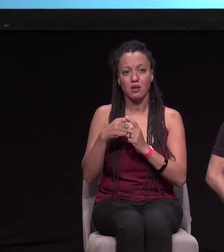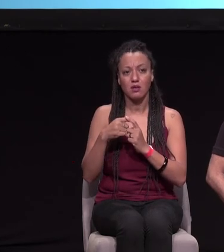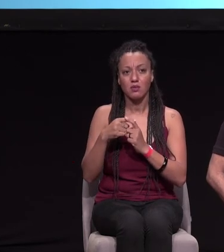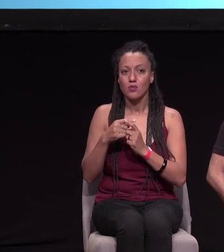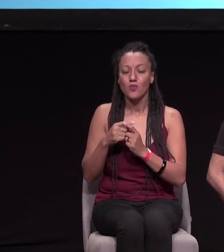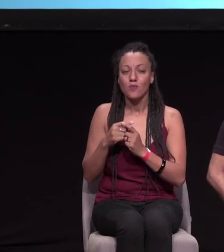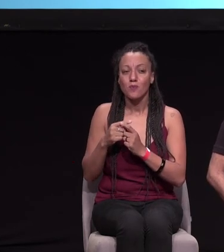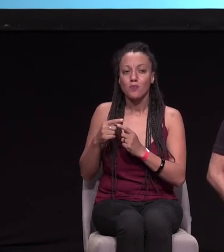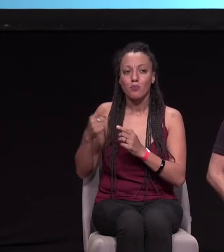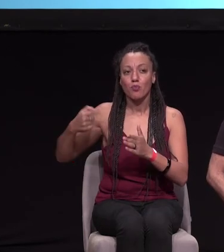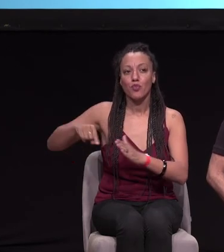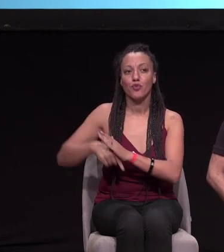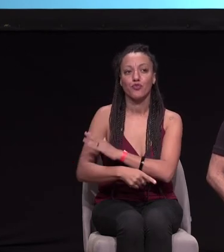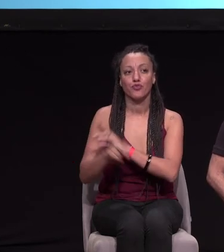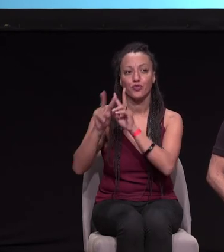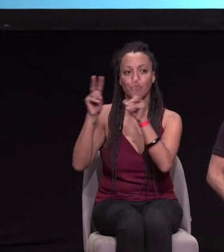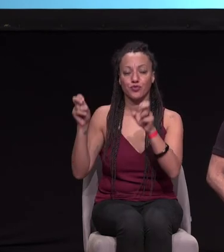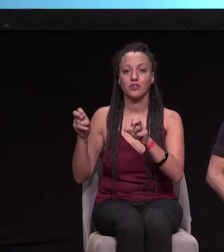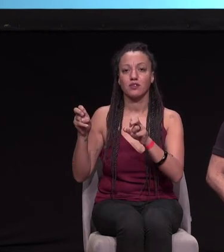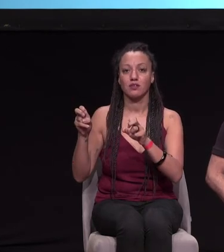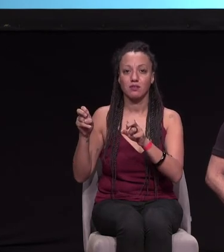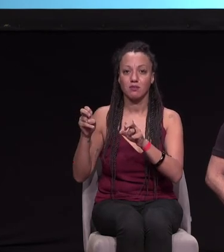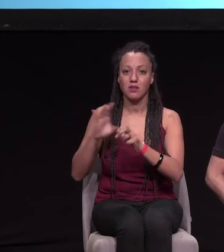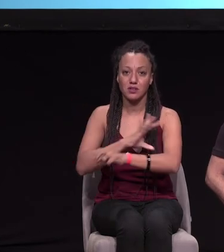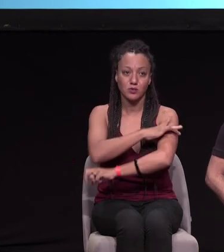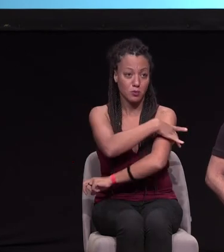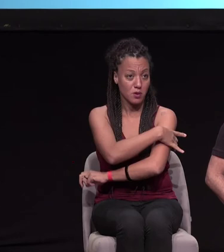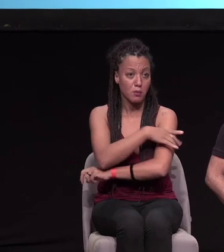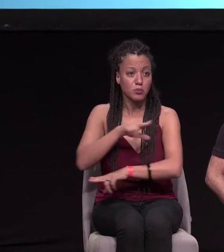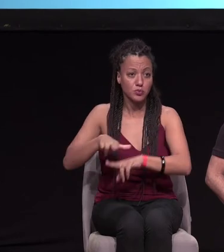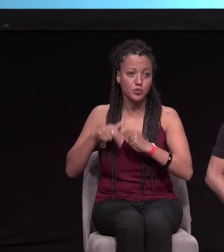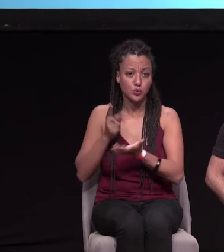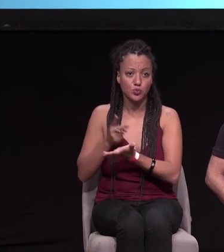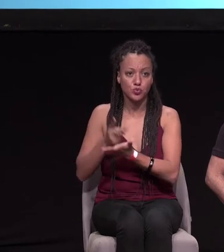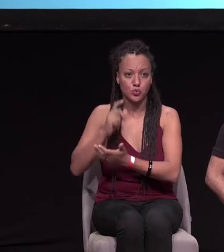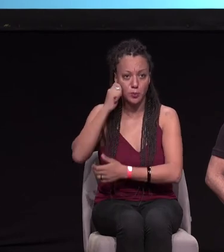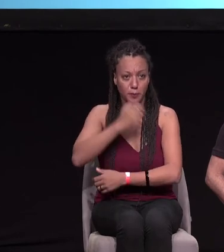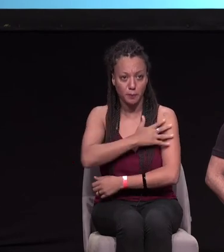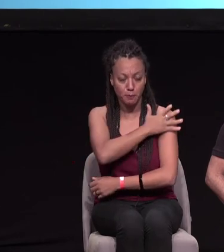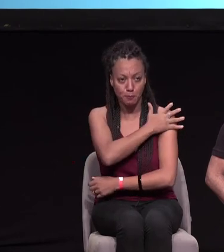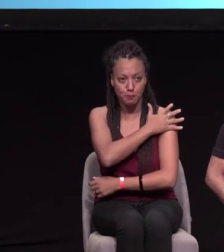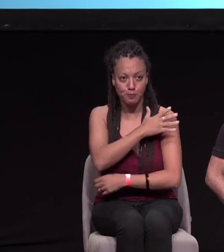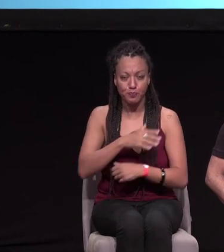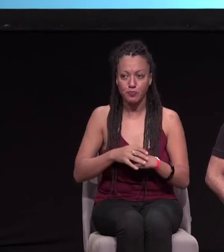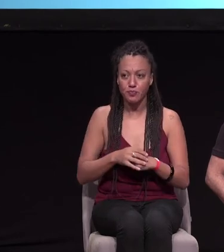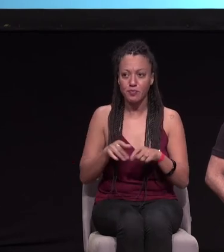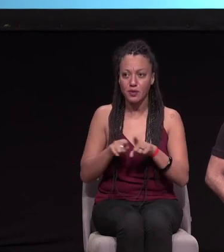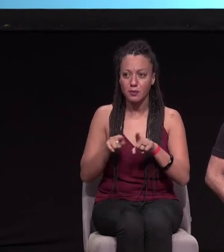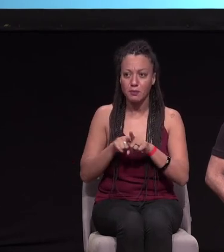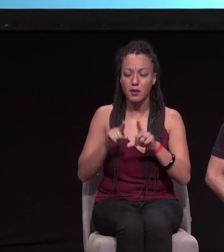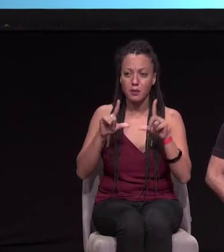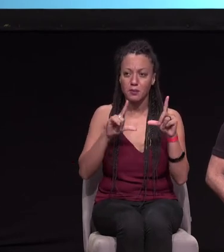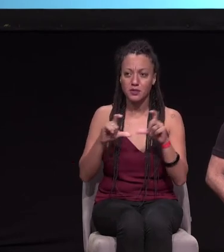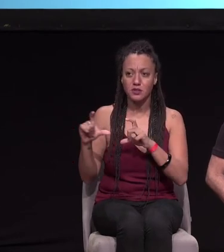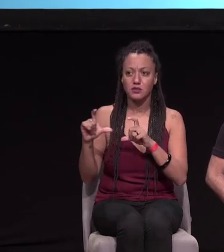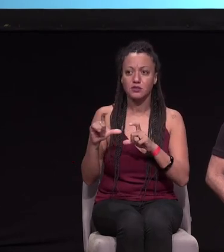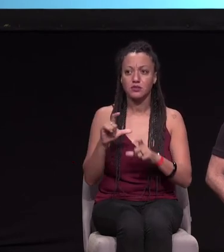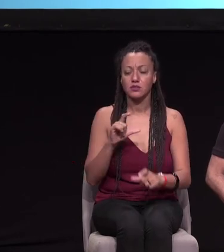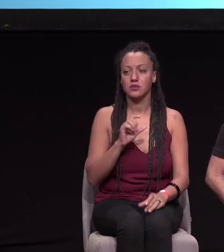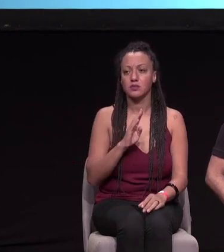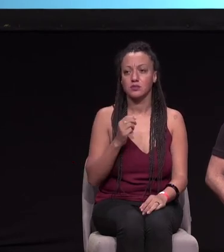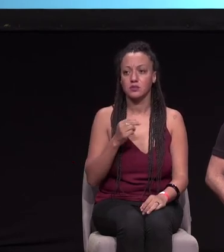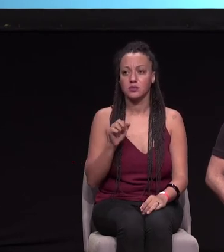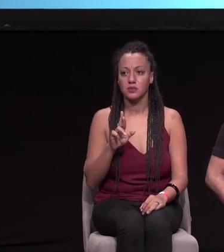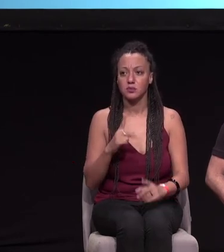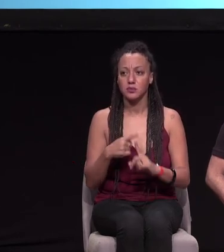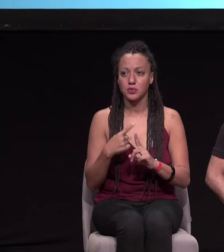ele vai pro mesmo lugar e aí a minha pergunta é né porque eu tava pensando também na foto do banner porque à